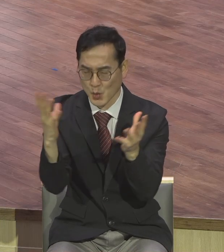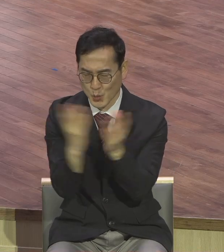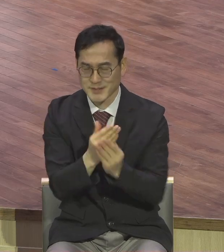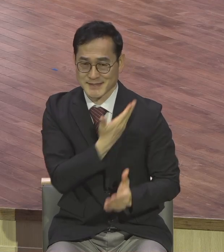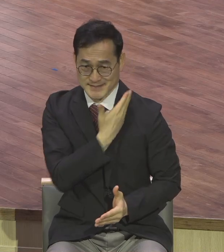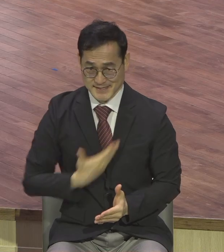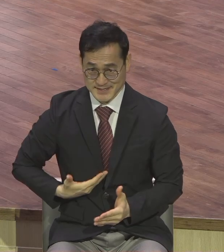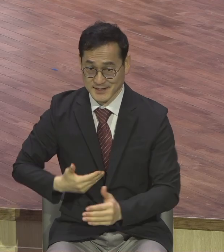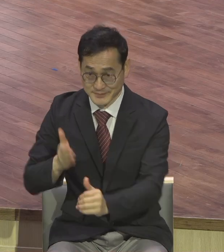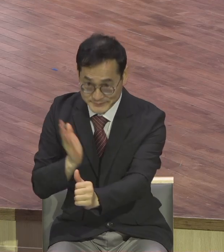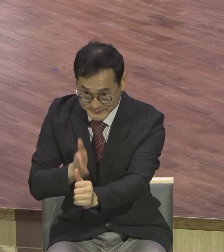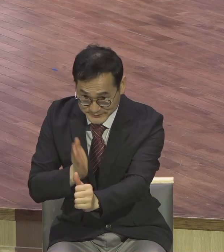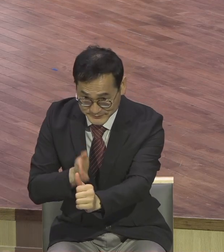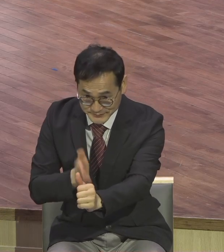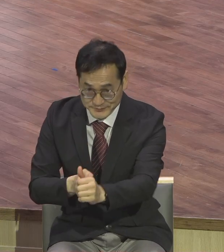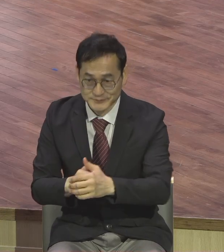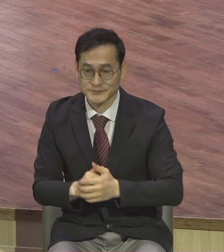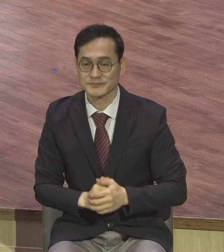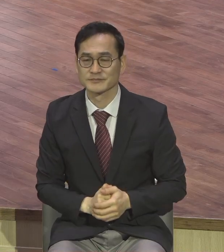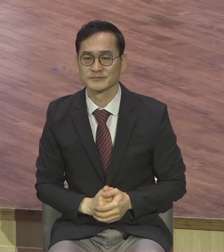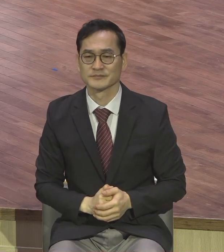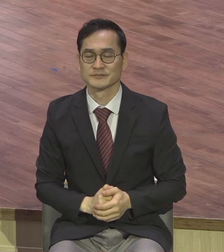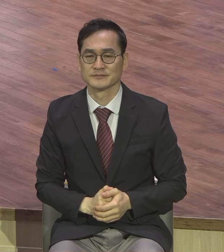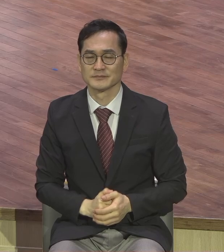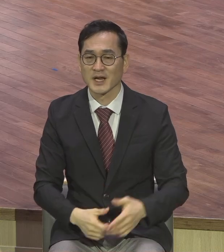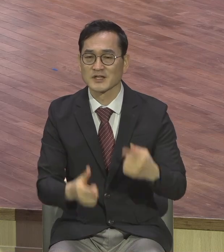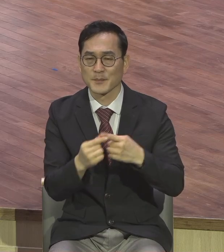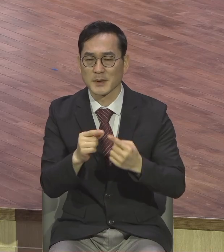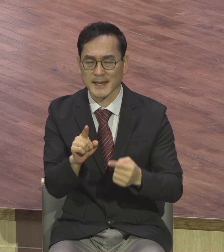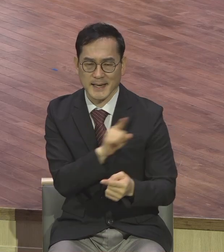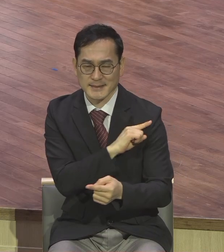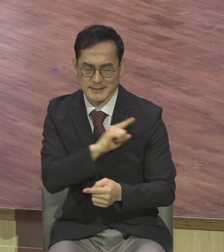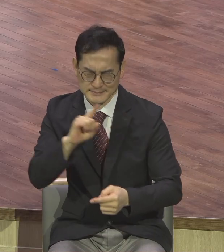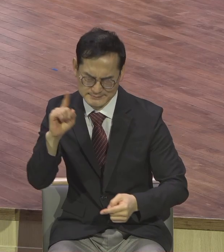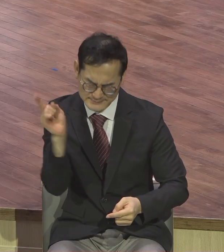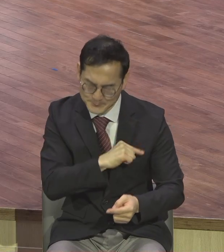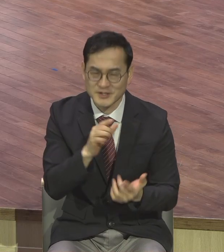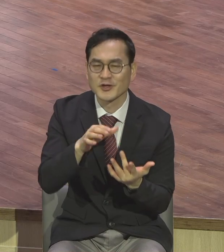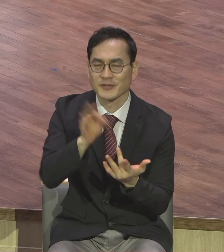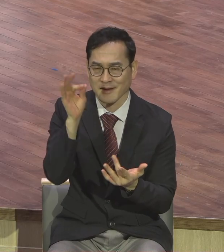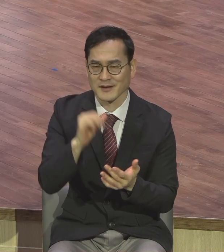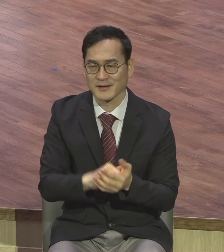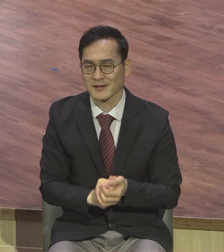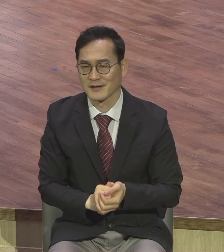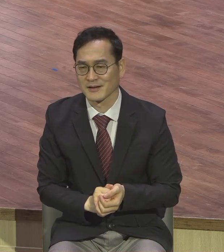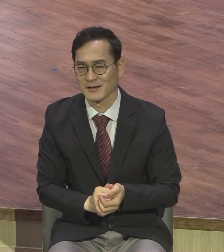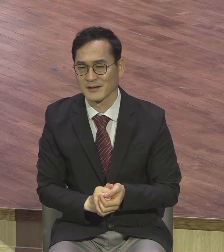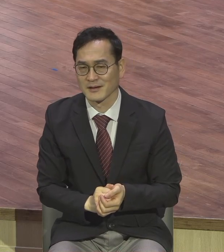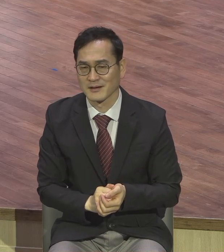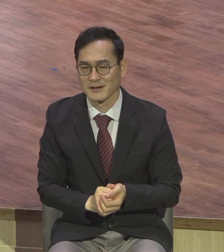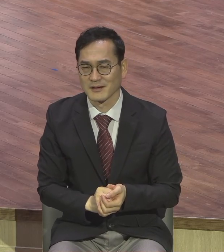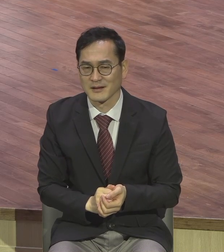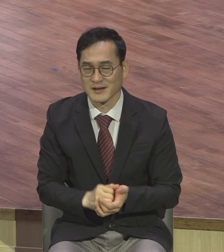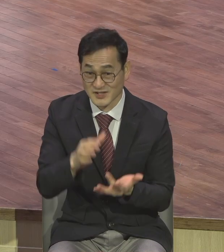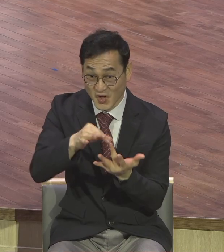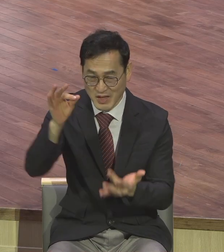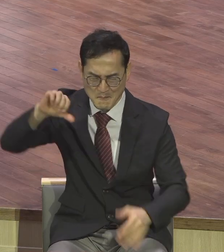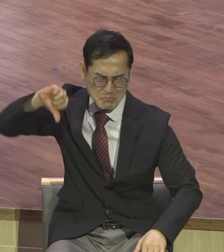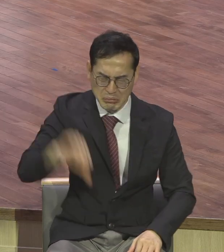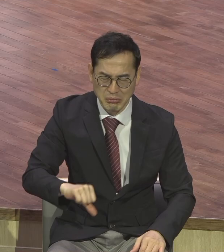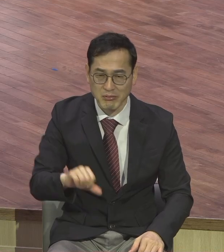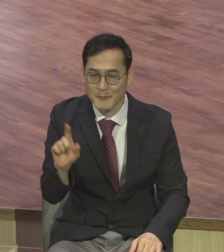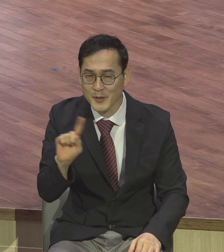축복합니다. 그럼 첫째로 최악의 선택입니다. 3절에서 5절을